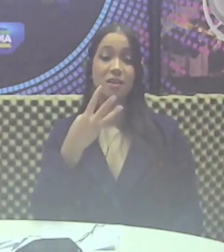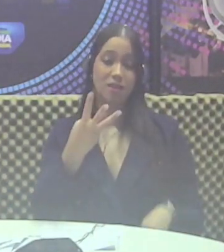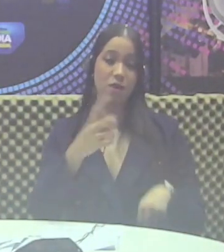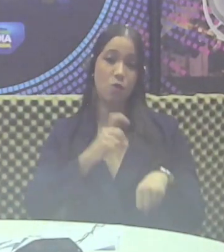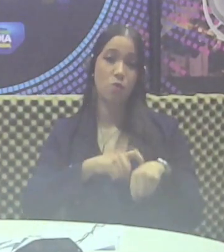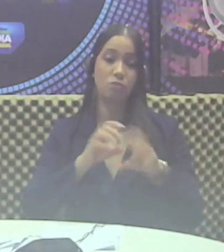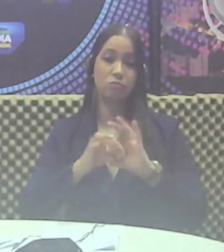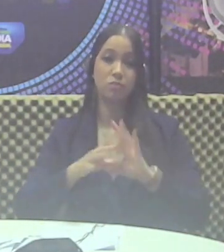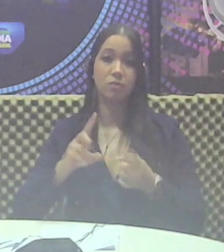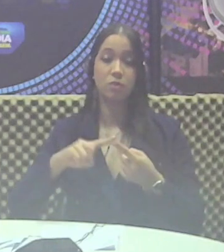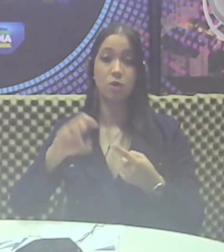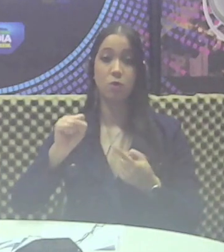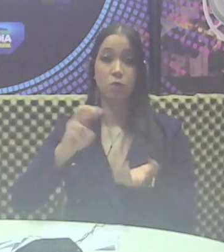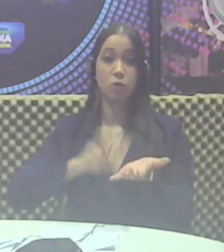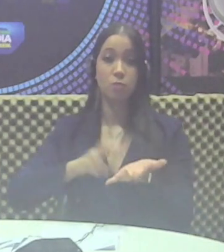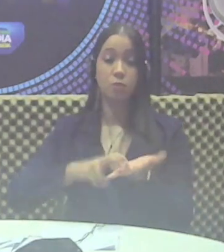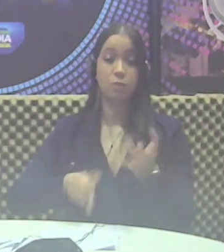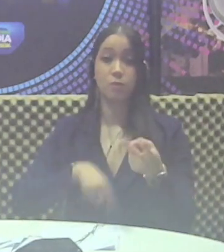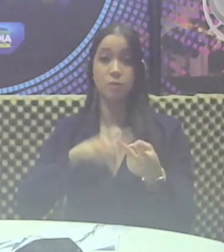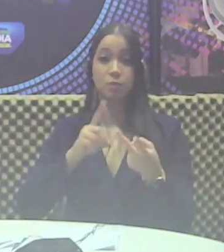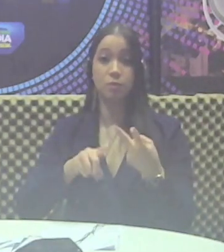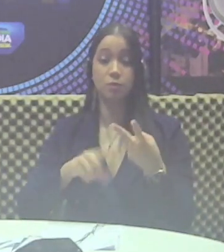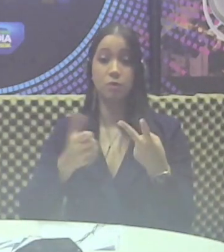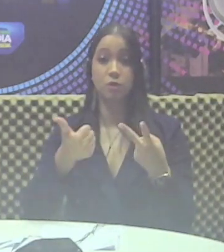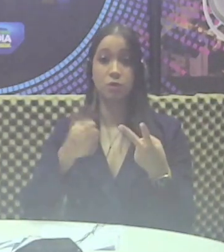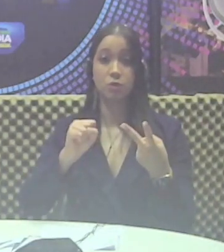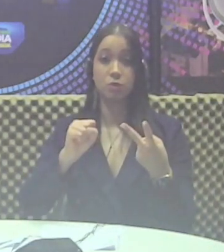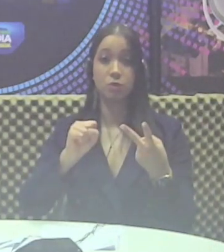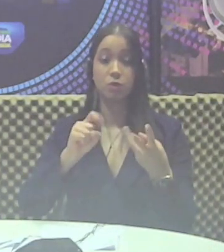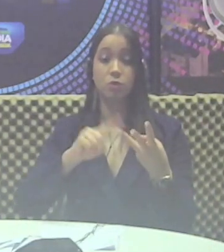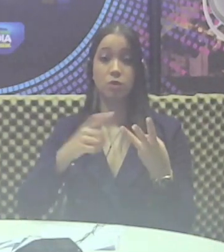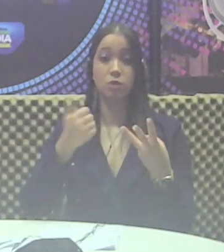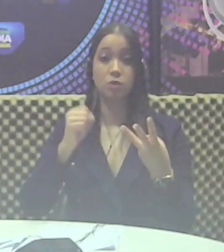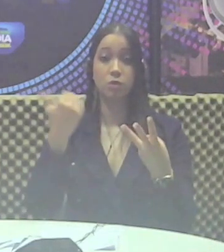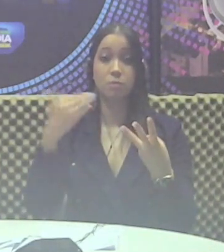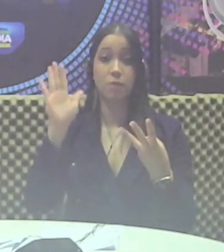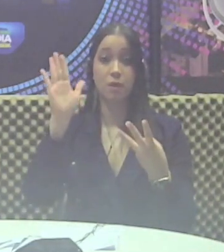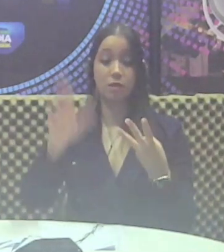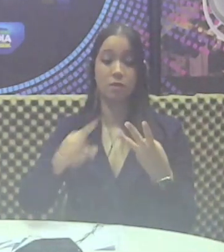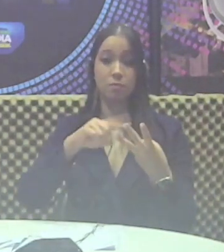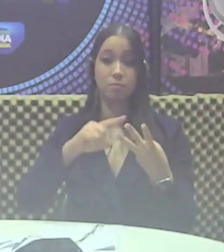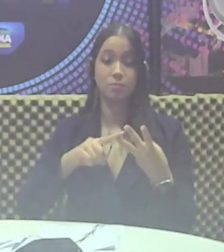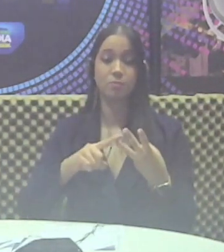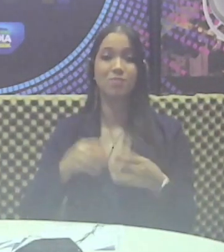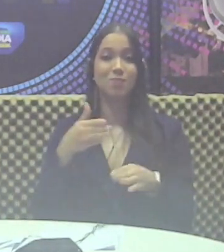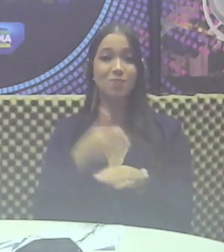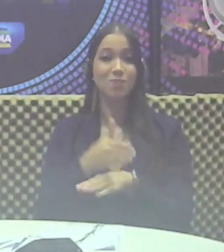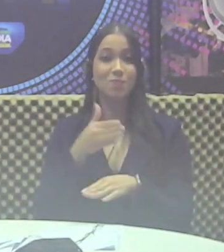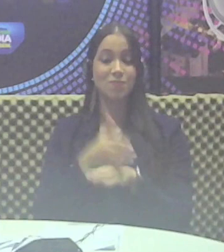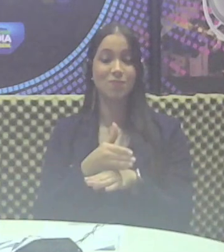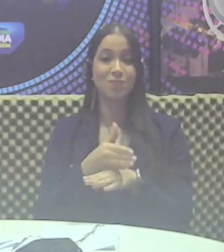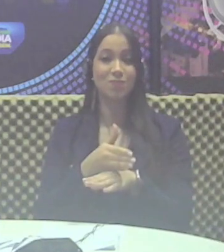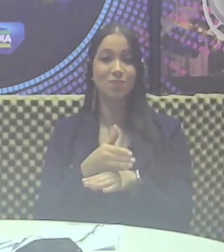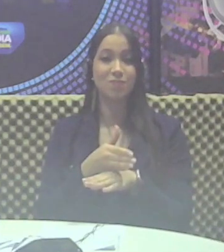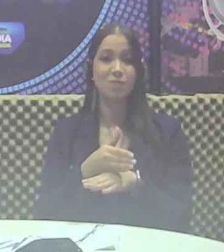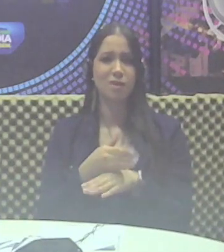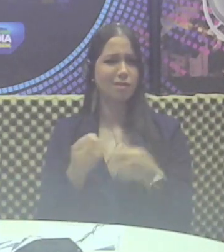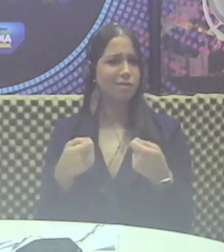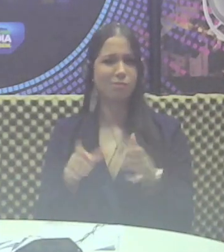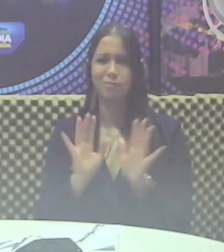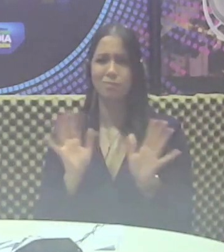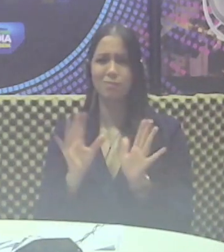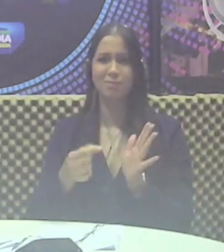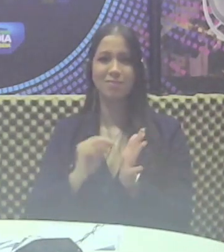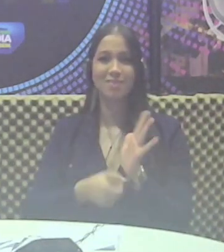horários, às 8 da manhã e às 6 e 6 e meia da tarde. Para participar da atividade, não é preciso